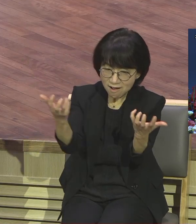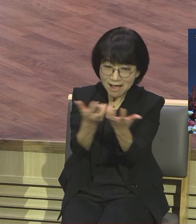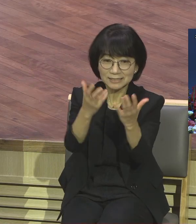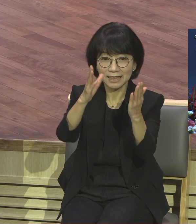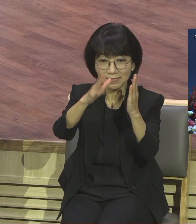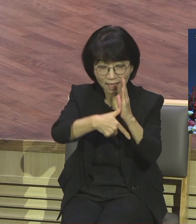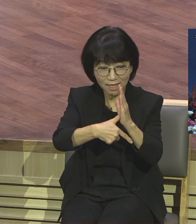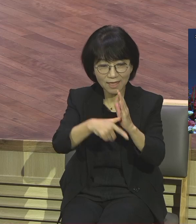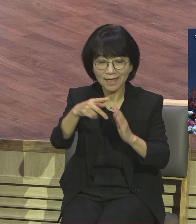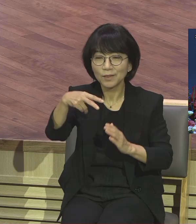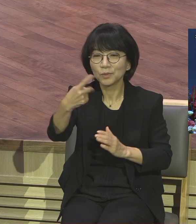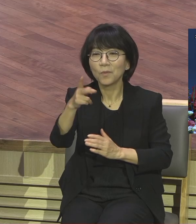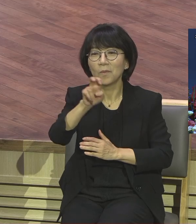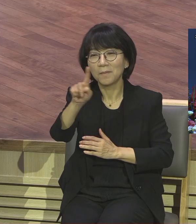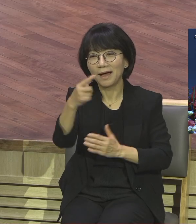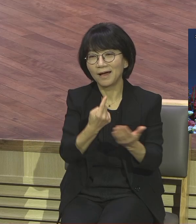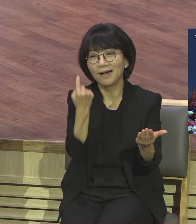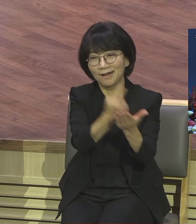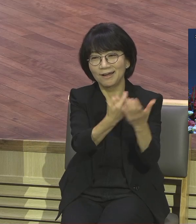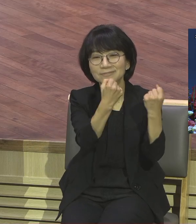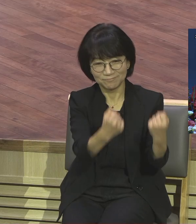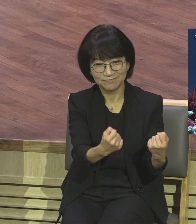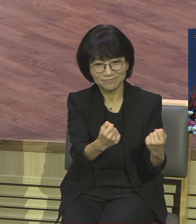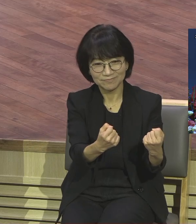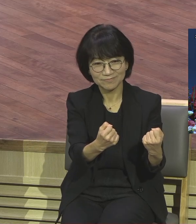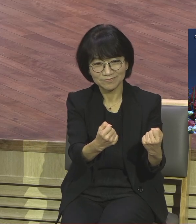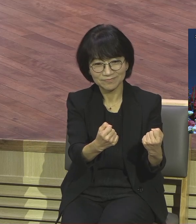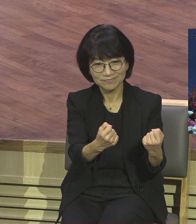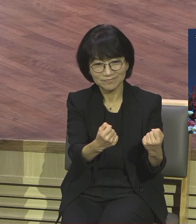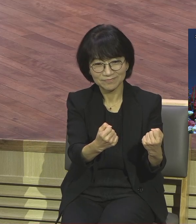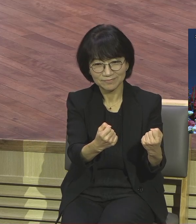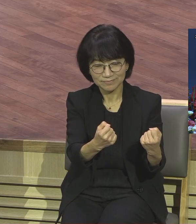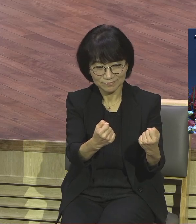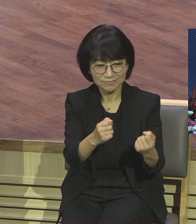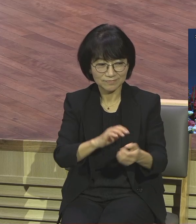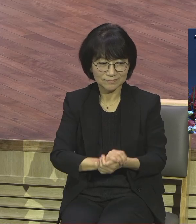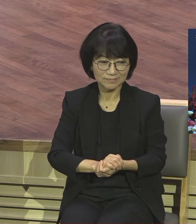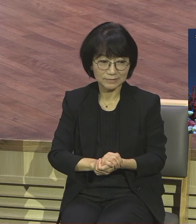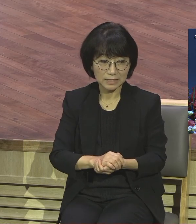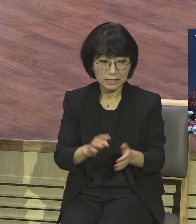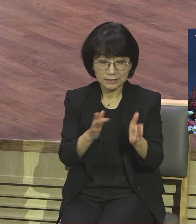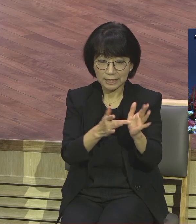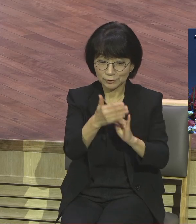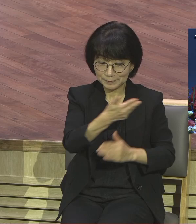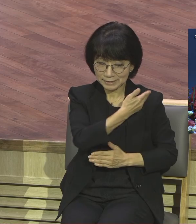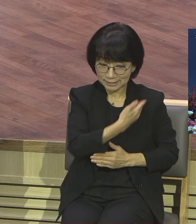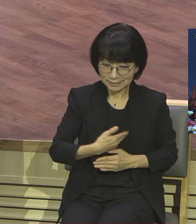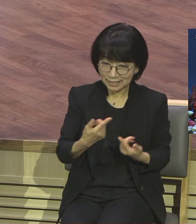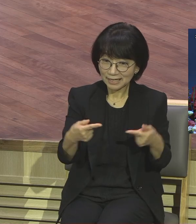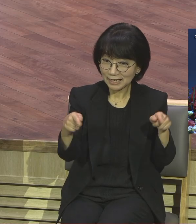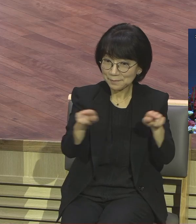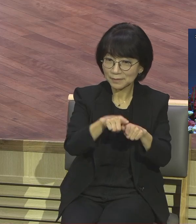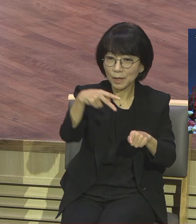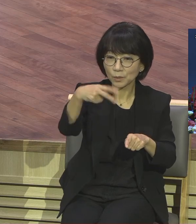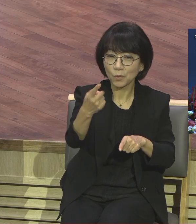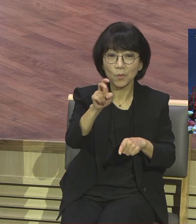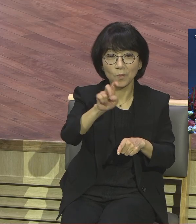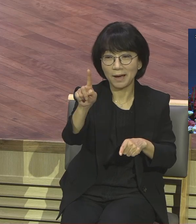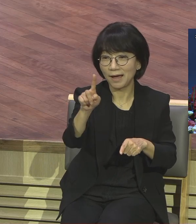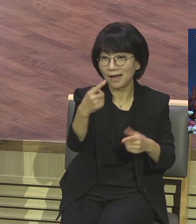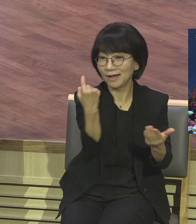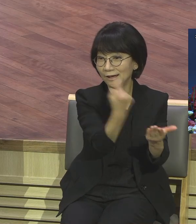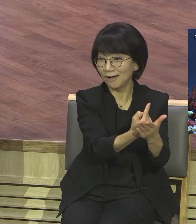볼 수 있습니다. 있어야 할 곳이 뭐요? 도마가 있었다는 것입니다. 있어야 할 곳이 있었다. 성령